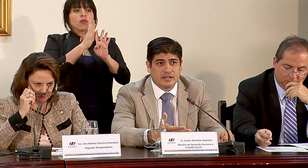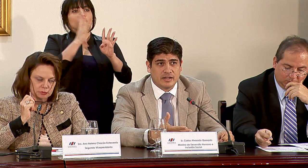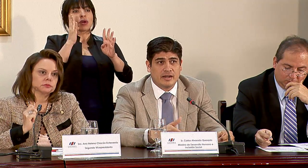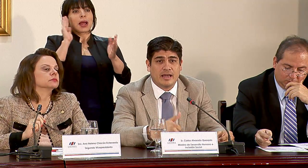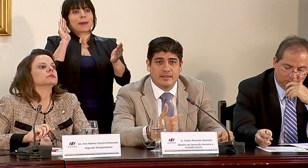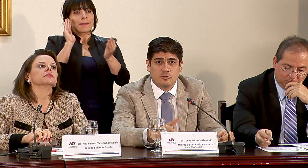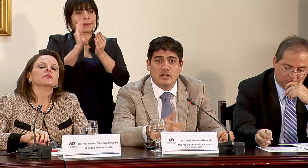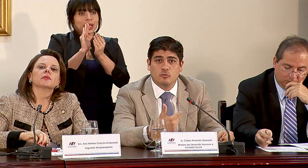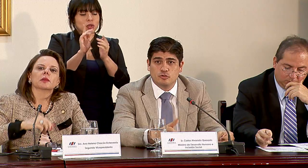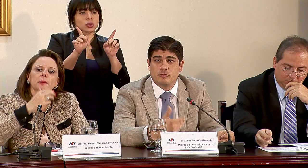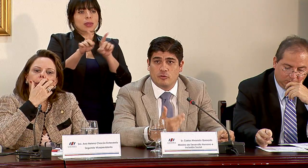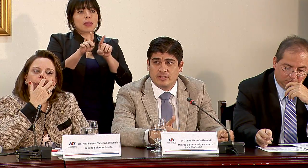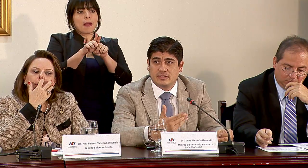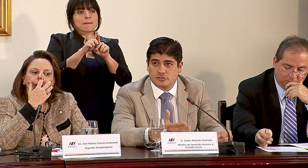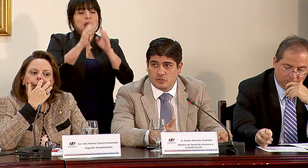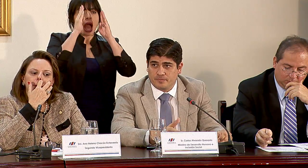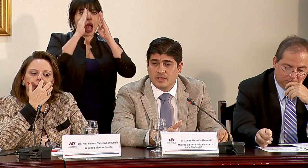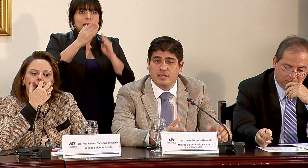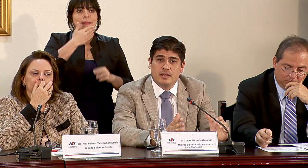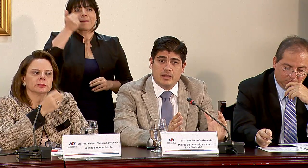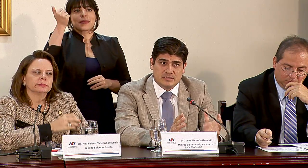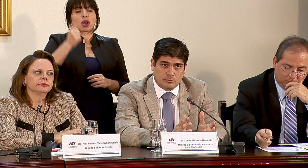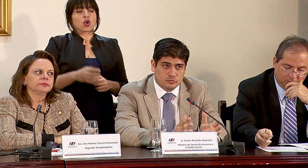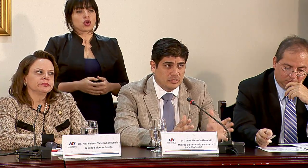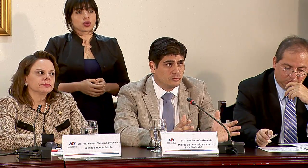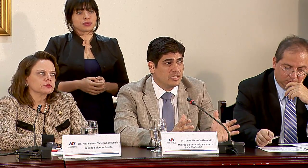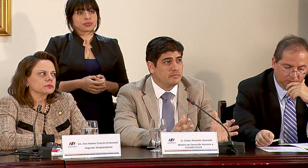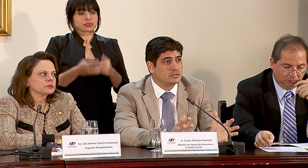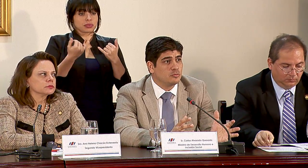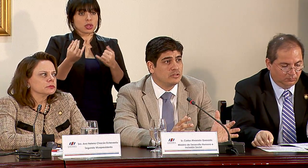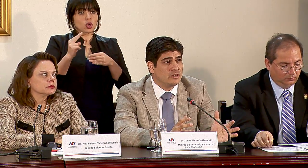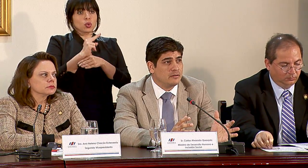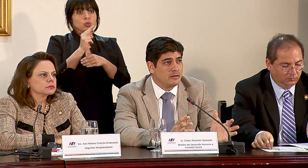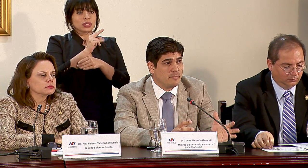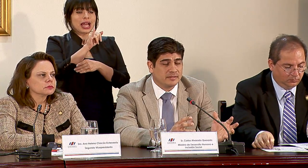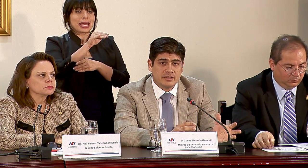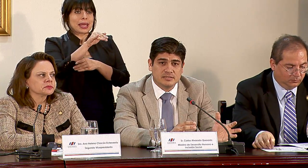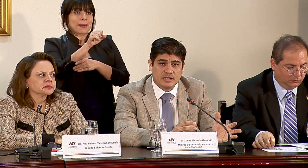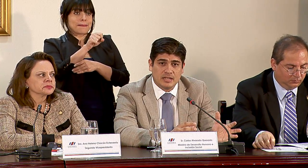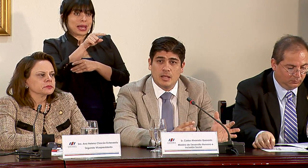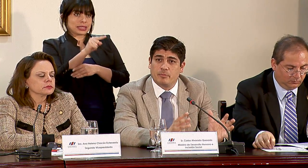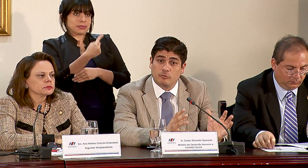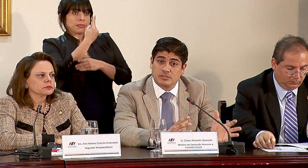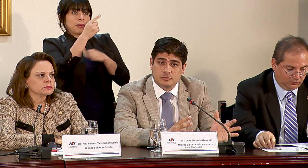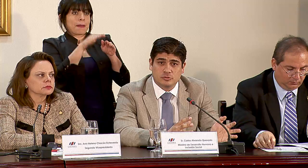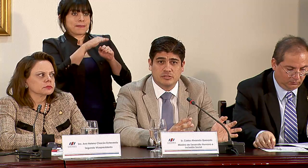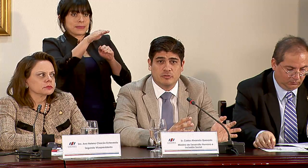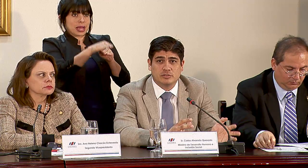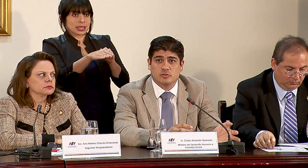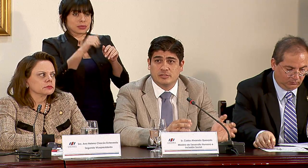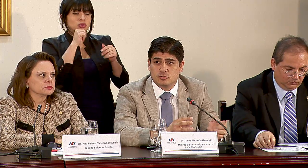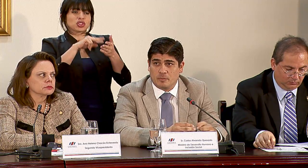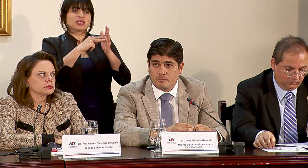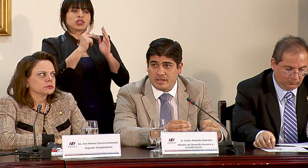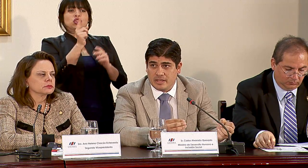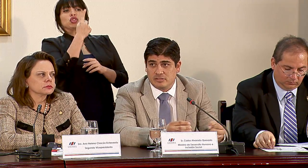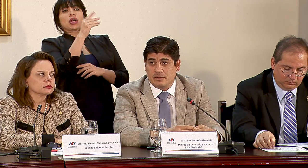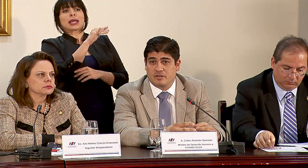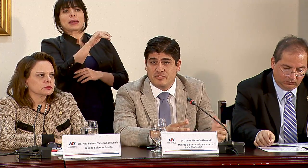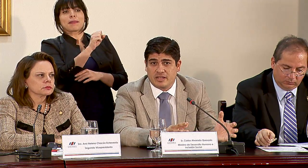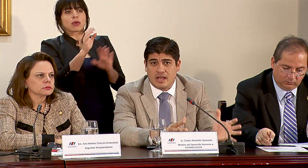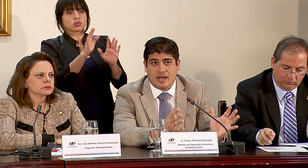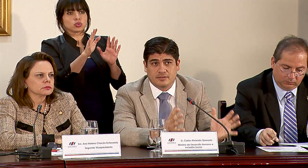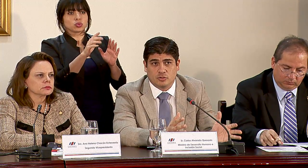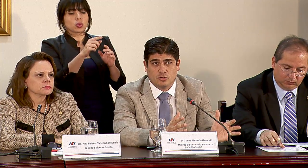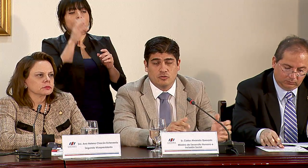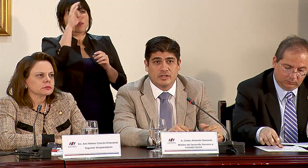y en general a dar una mucho mejor atención. Estamos usando el IMAS como la parte inicial, pero no es exclusivo de eso. Esto amplía y